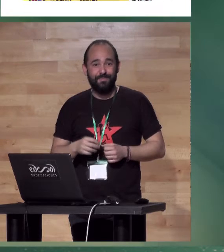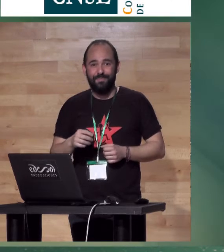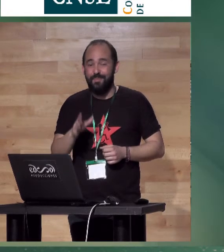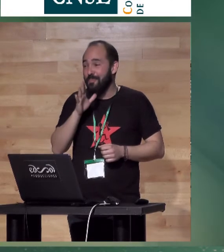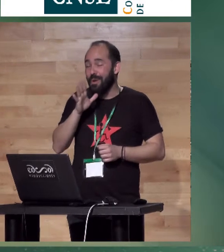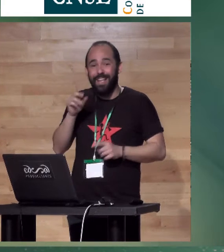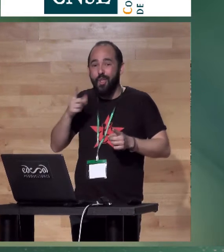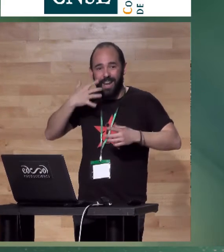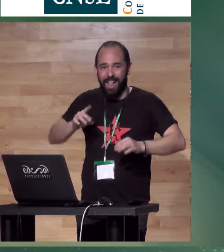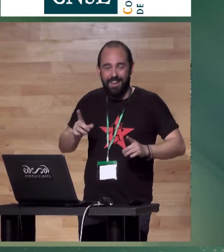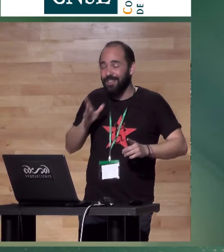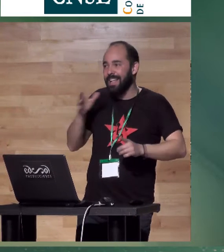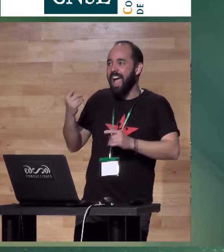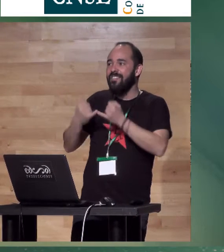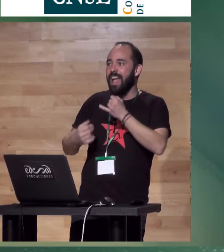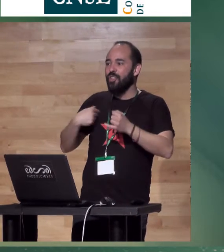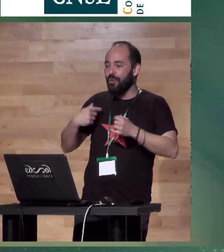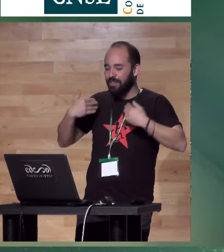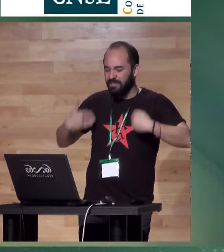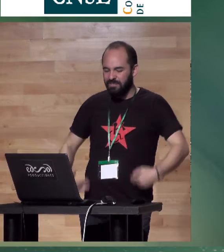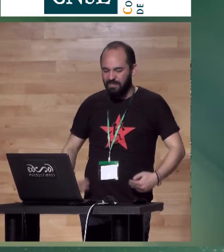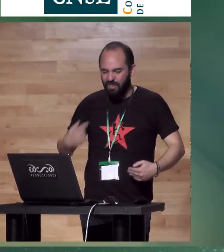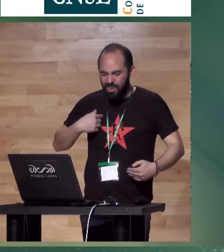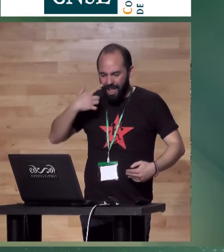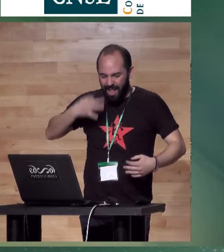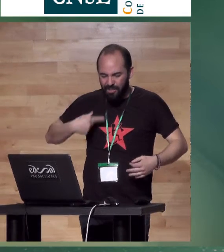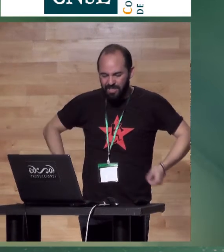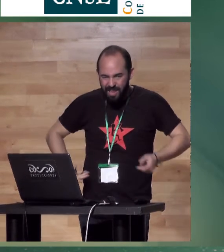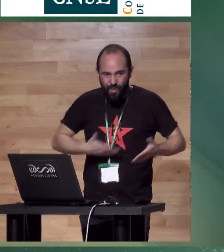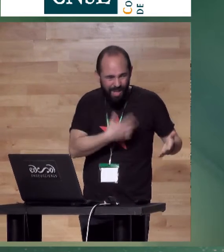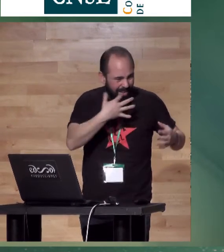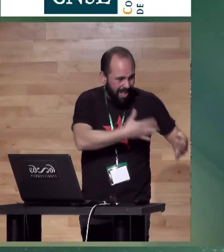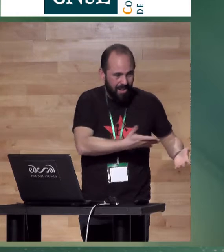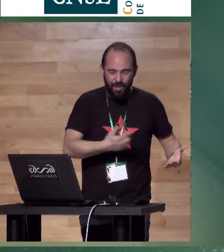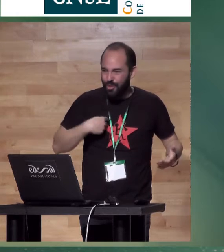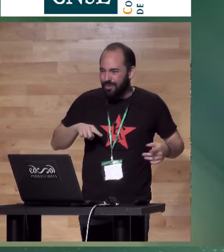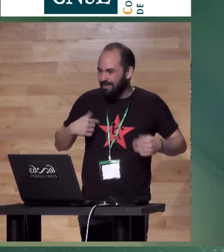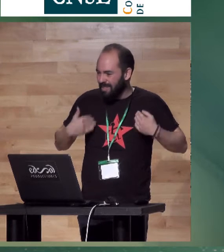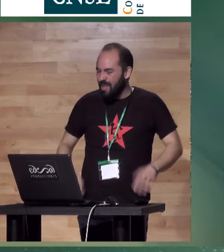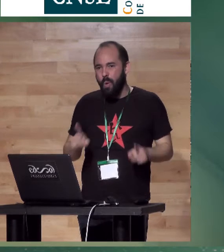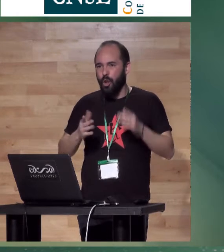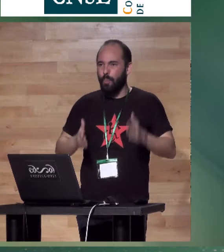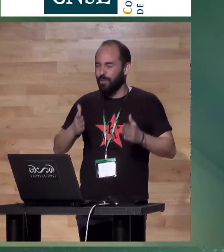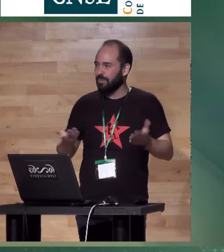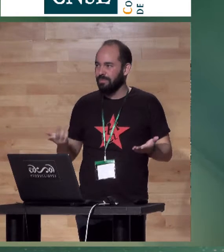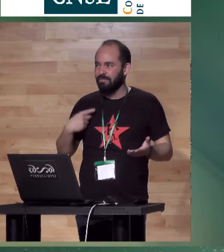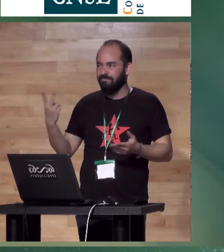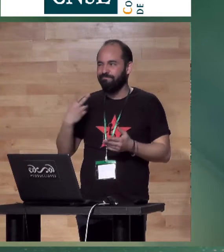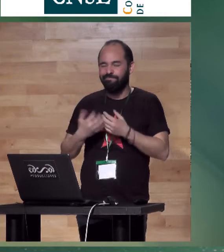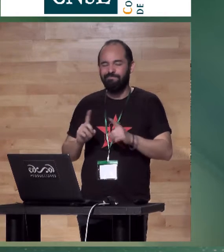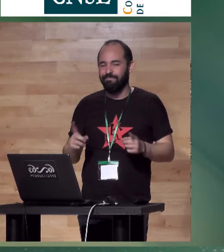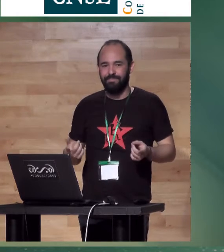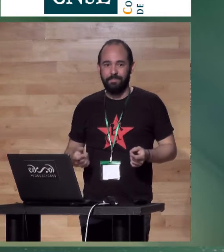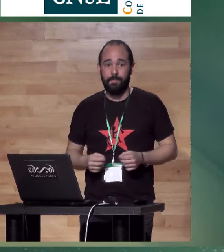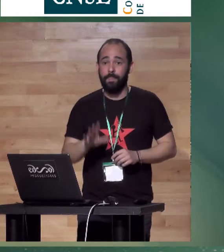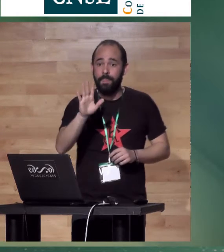puede funcionar. Porque no es real. Sabe que al final ese cuerpo no es el suyo real, su cuerpo real es el que está en silla de ruedas,